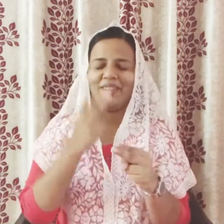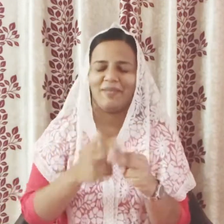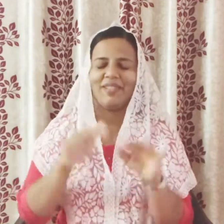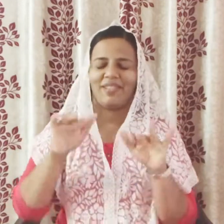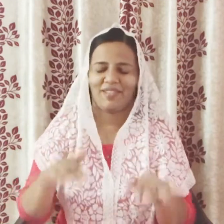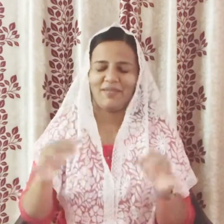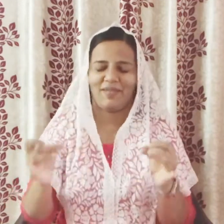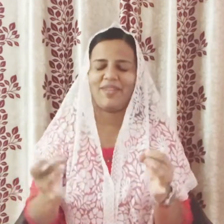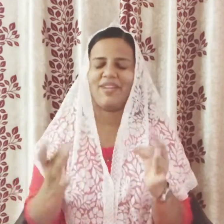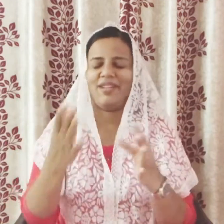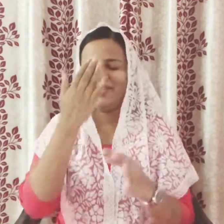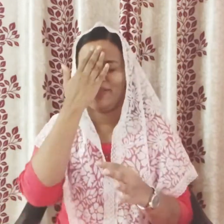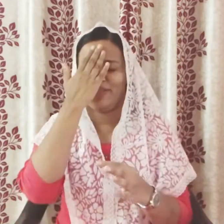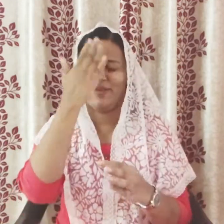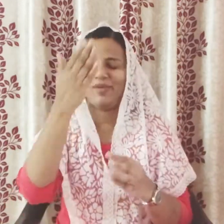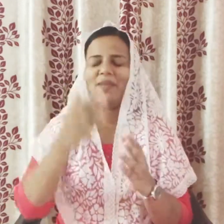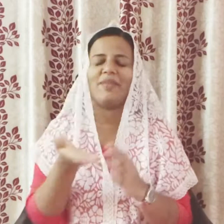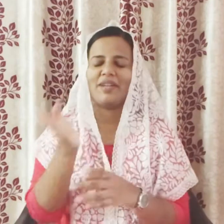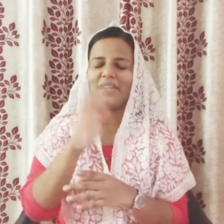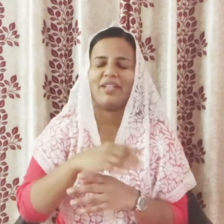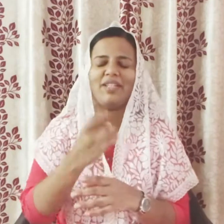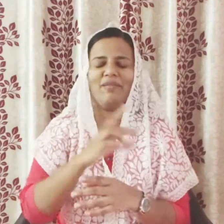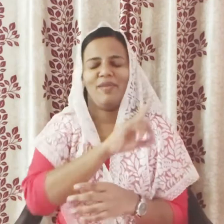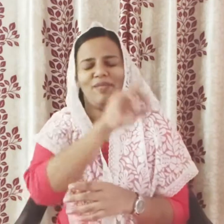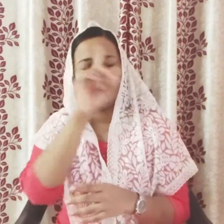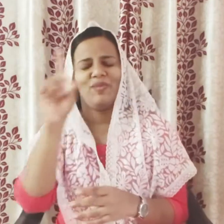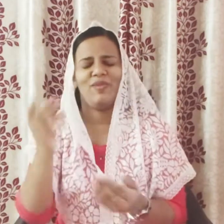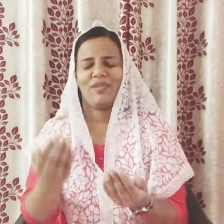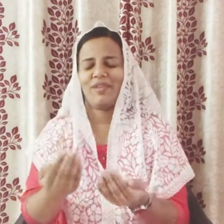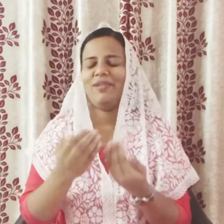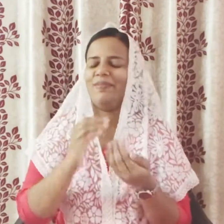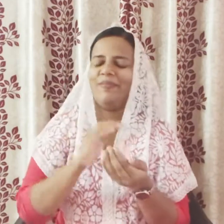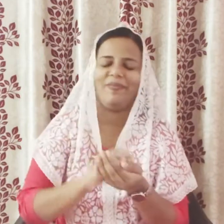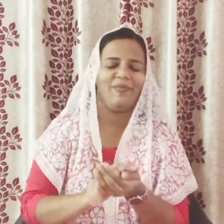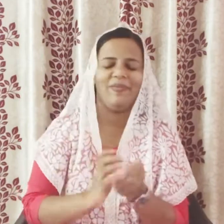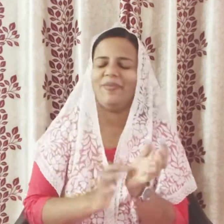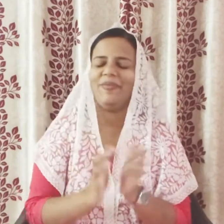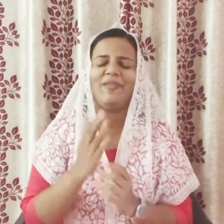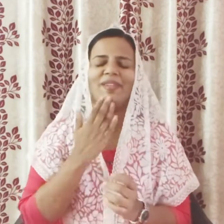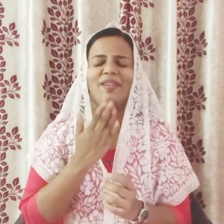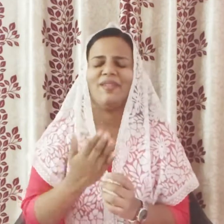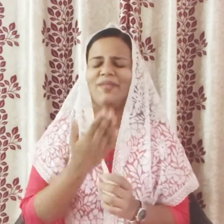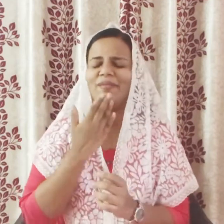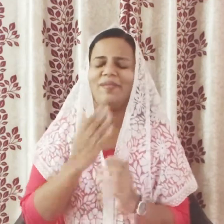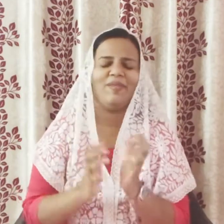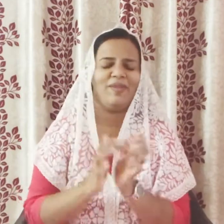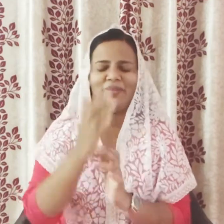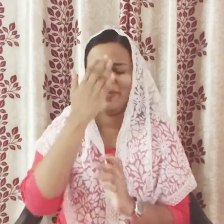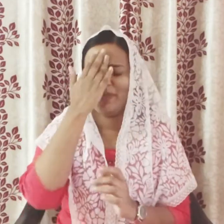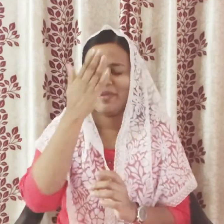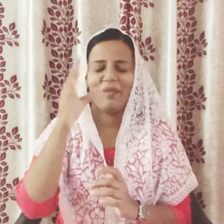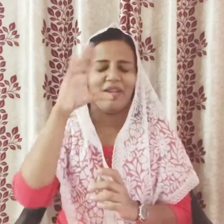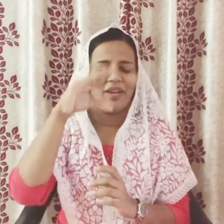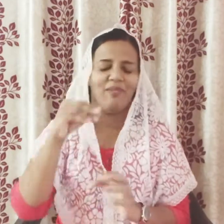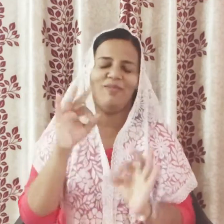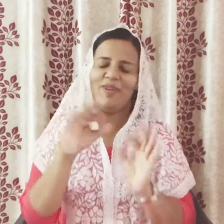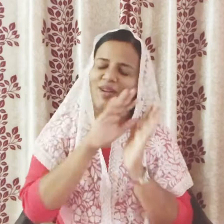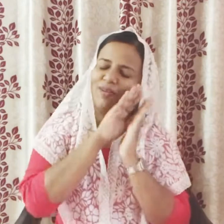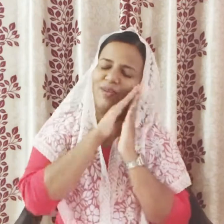നാമത്തിൽ ഞങ്ങൾ ഈ പ്രഭാതത്തിനായിട്ട് സ്തോത്രം പറയുന്നു. കഴിഞ്ഞ പകൽക്കാലം മുഴുവൻ അങ്ങ് ഞങ്ങളെ കാത്തുപരിപാലിച്ചു. നന്ദിയോടെ നന്ദിയോടെ സ്തോത്രം. രാത്രി ഞങ്ങൾക്ക് നല്ല ഉറക്കം